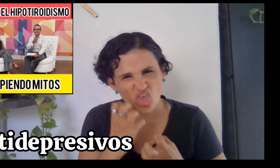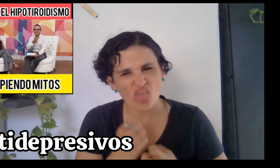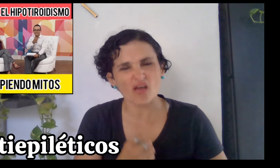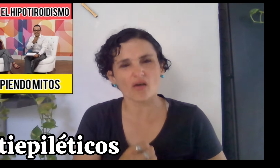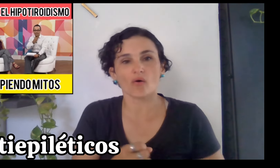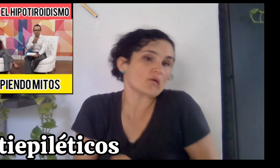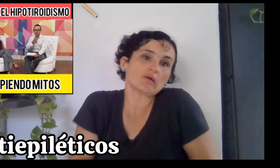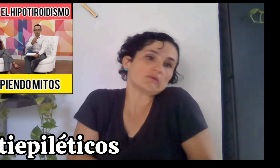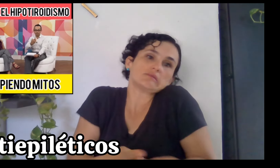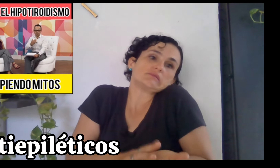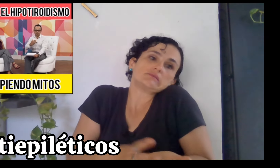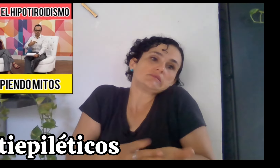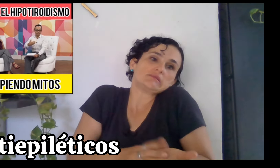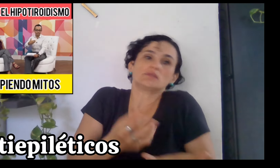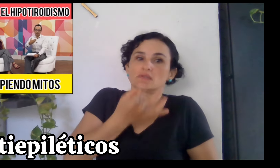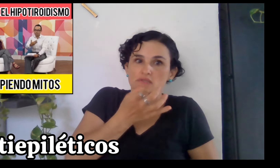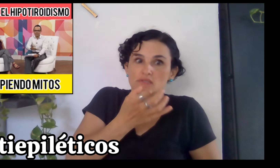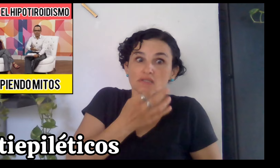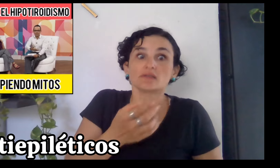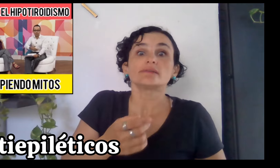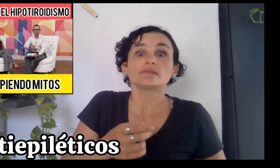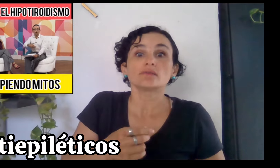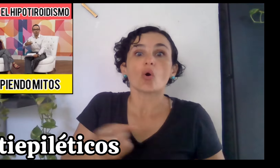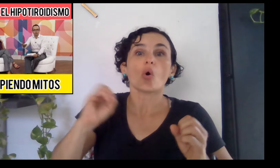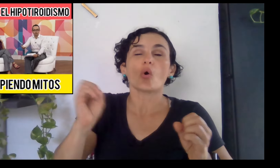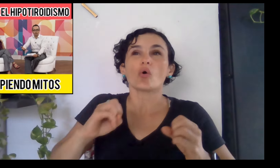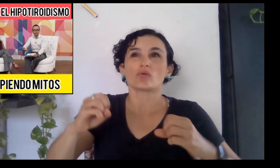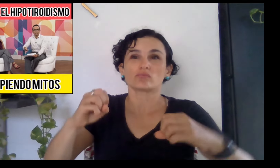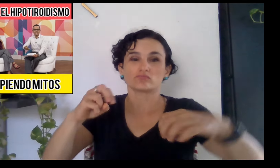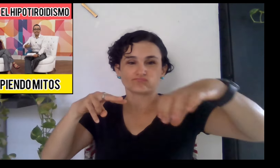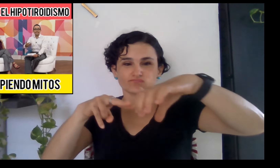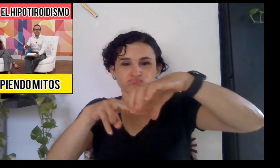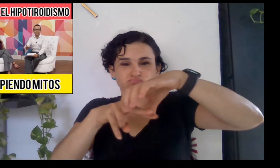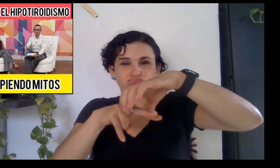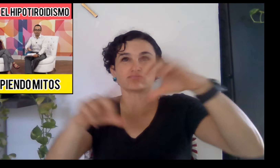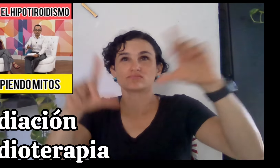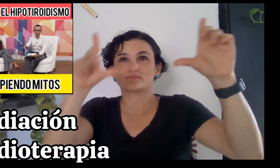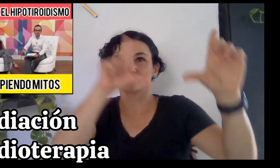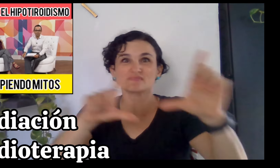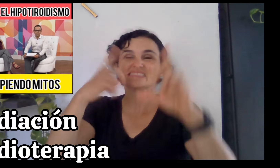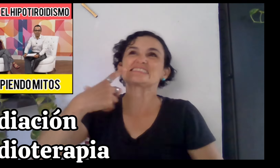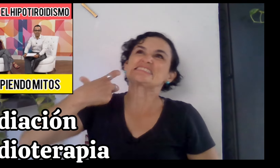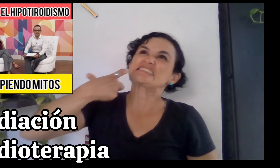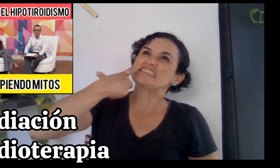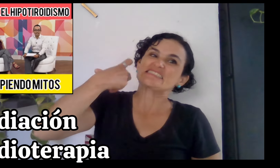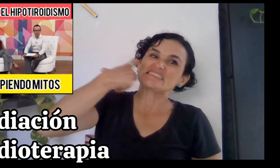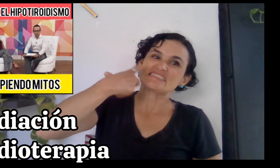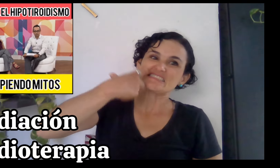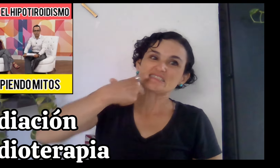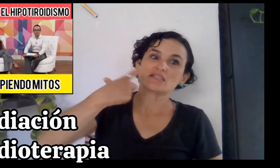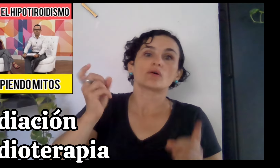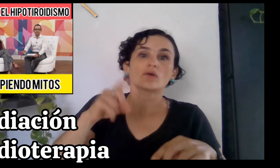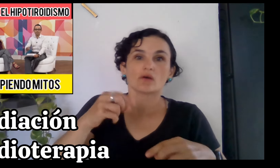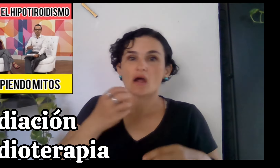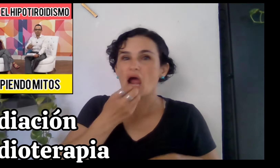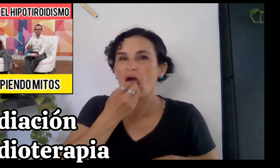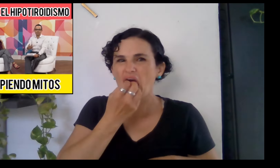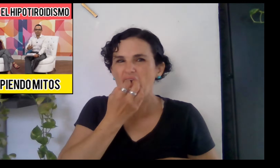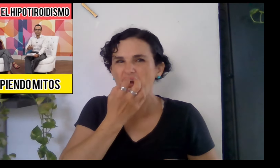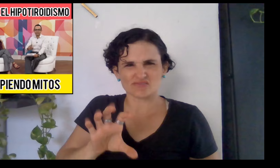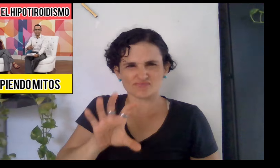que ser irradiados con rayos X médicos u odontológicos, y la radioterapia en el tratamiento del cáncer influye también